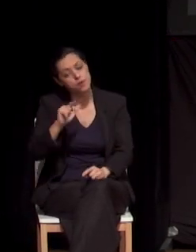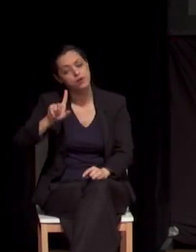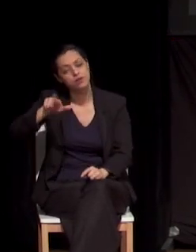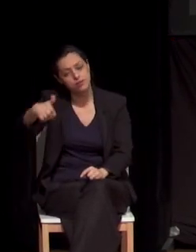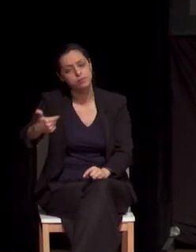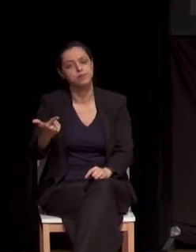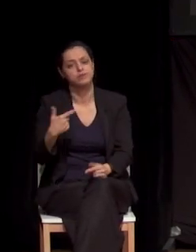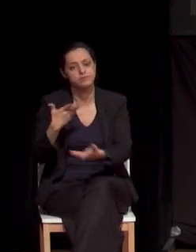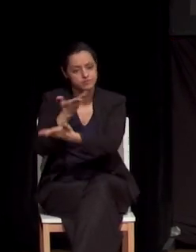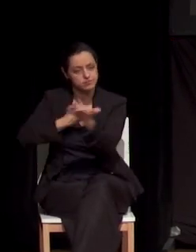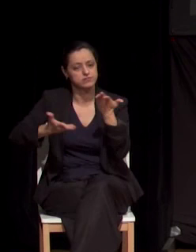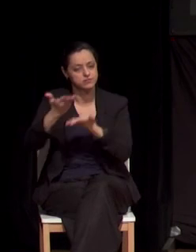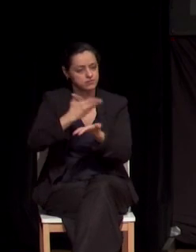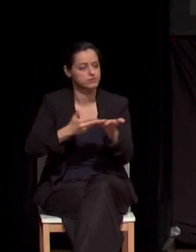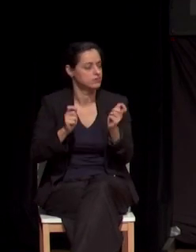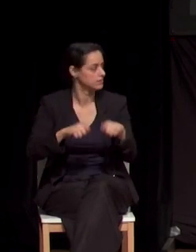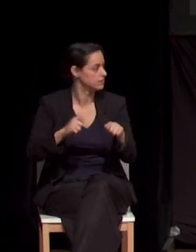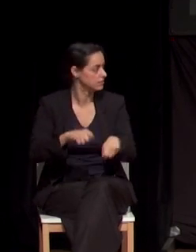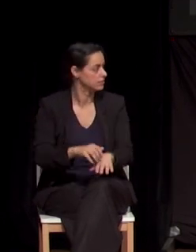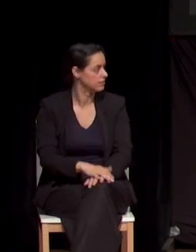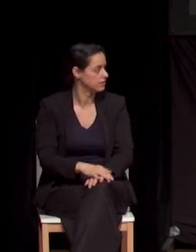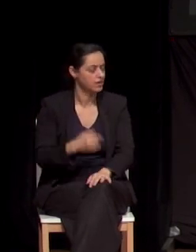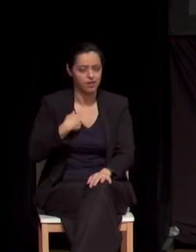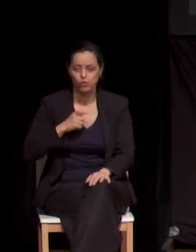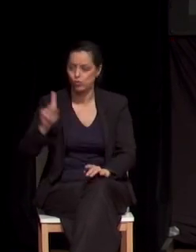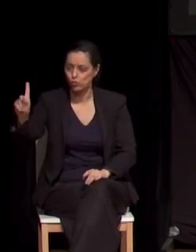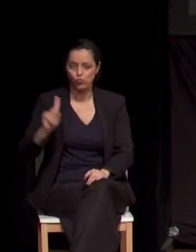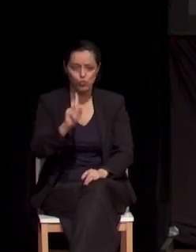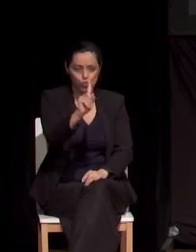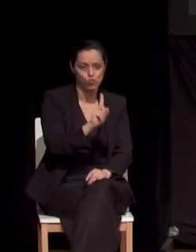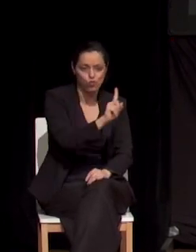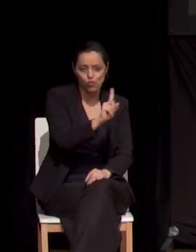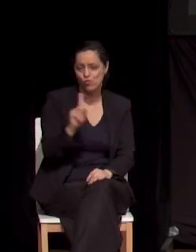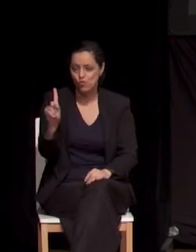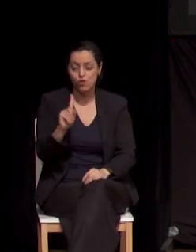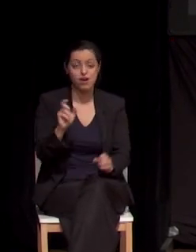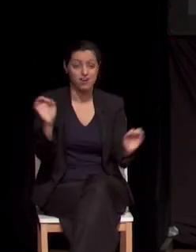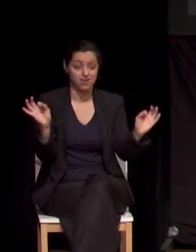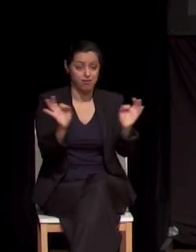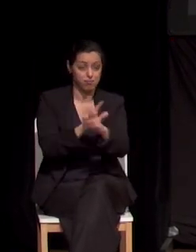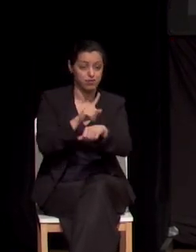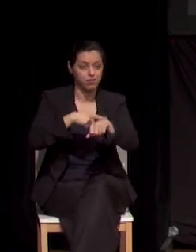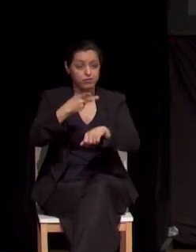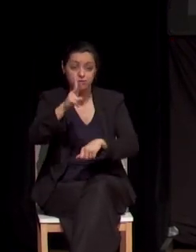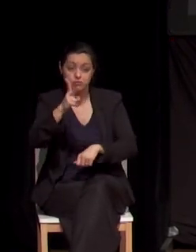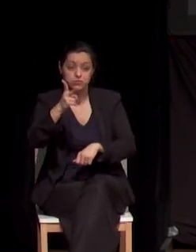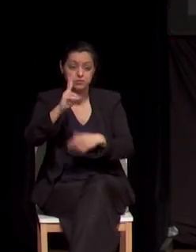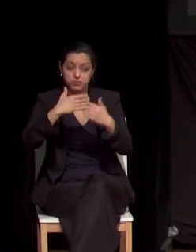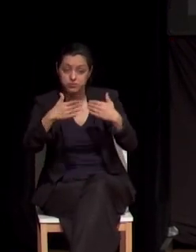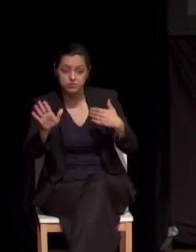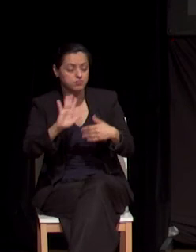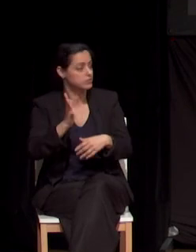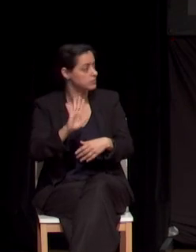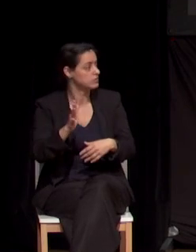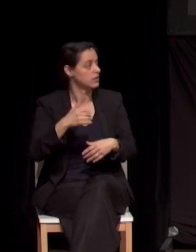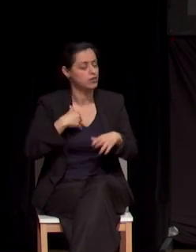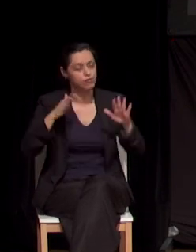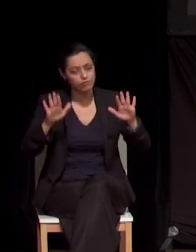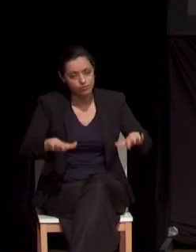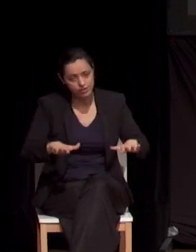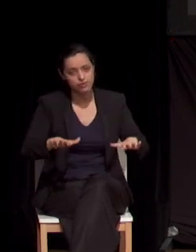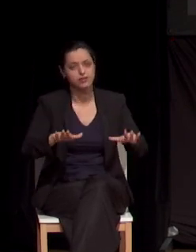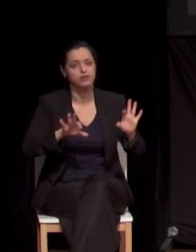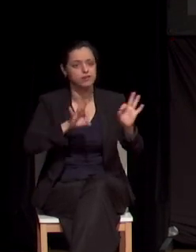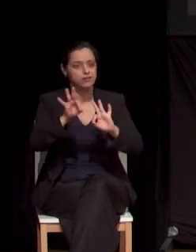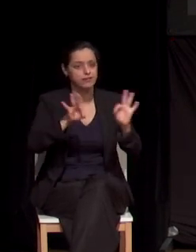depois trocar figurinha, né? E eu vou estar correndo de um grupo para o outro. E depois que os grupos acabarem lá para as 2 e pouco, ainda vou ficar aqui pela entrada do